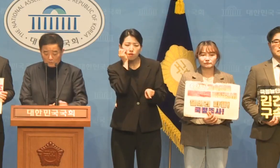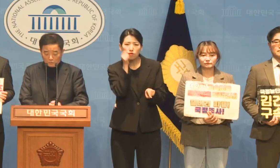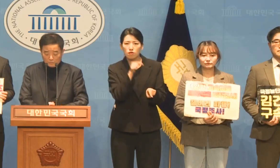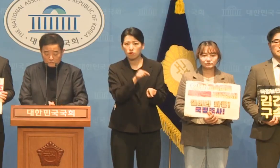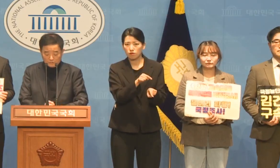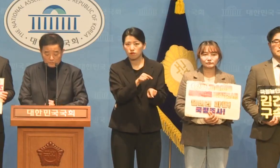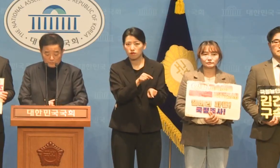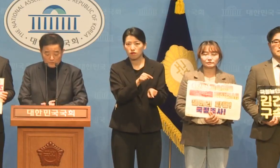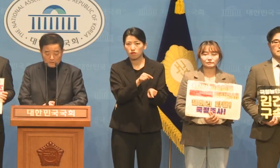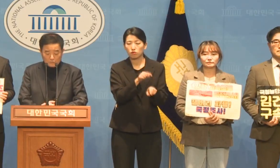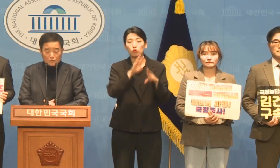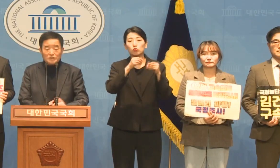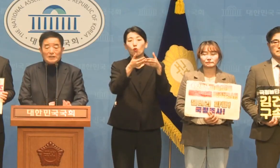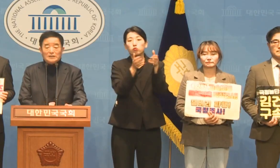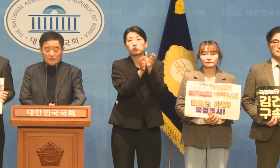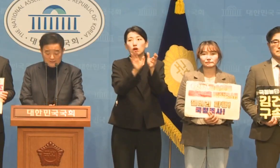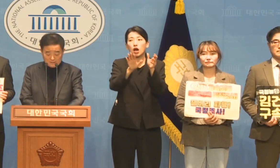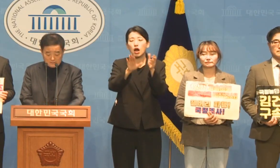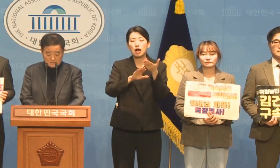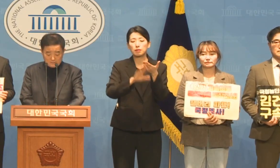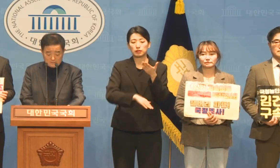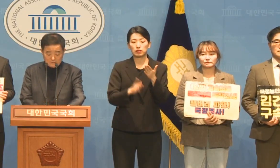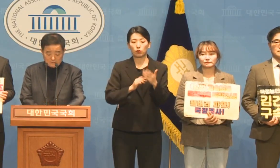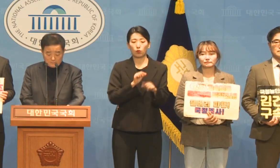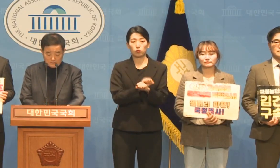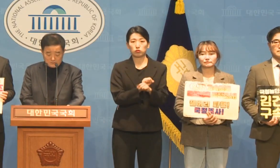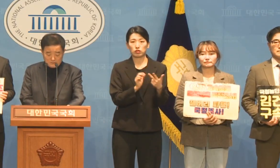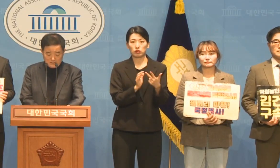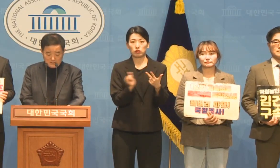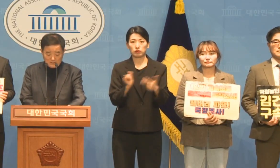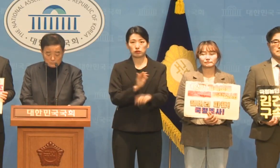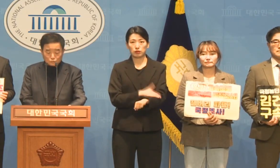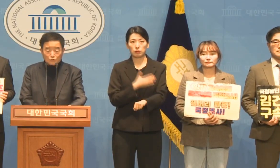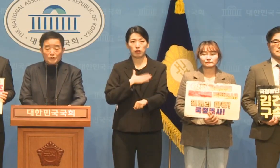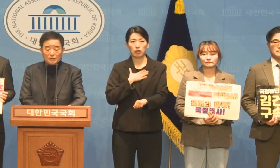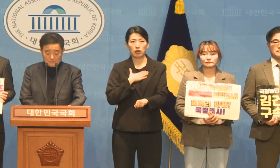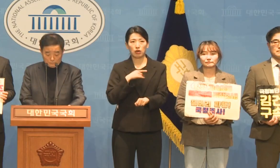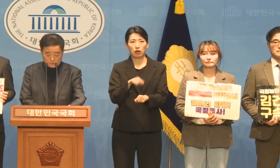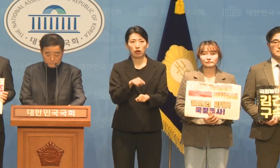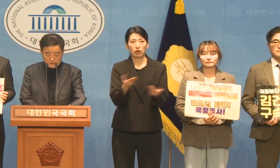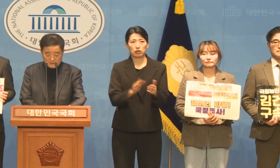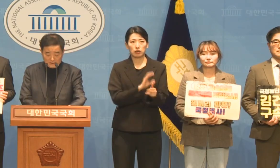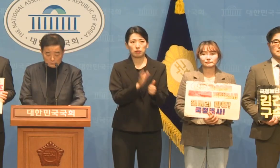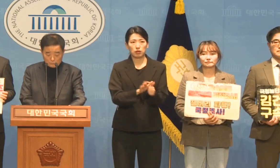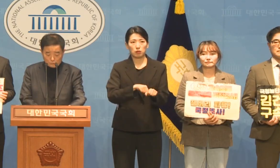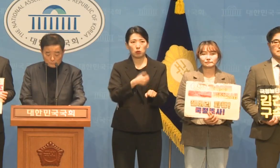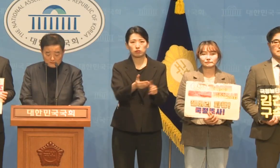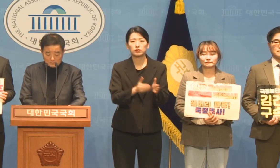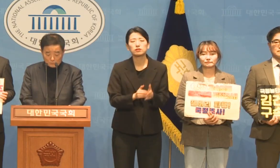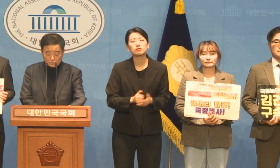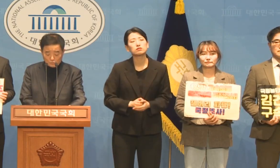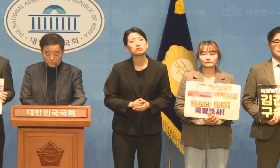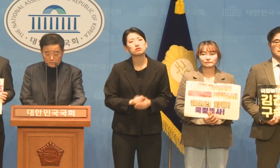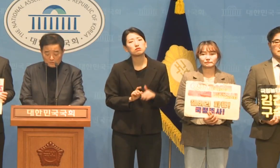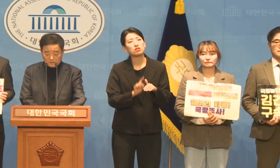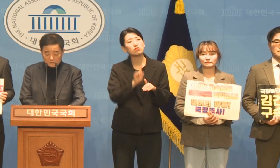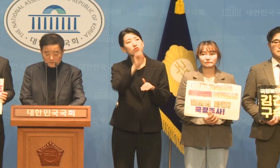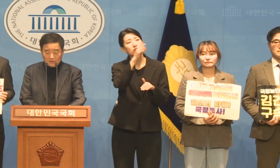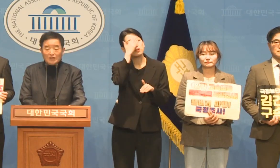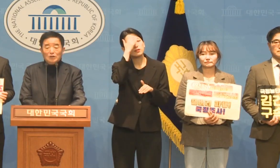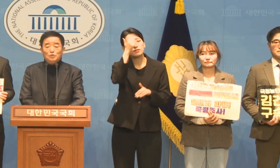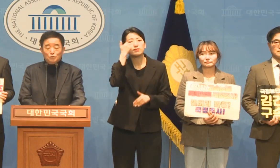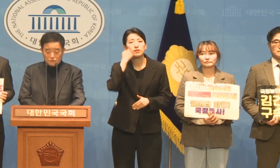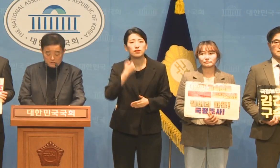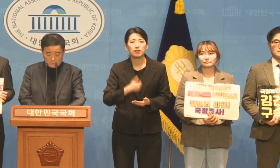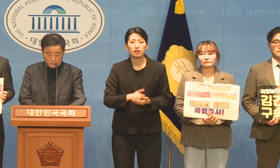징계와 경고처분 등을 공고하여 꼬리 자르기에 급급했습니다. 국토부에게 묻습니다. 국토부는 아직도 윤석열과